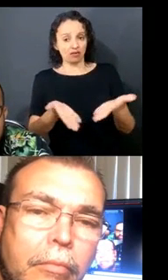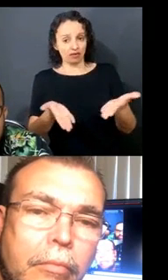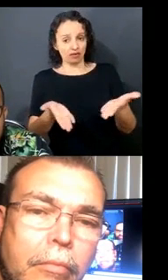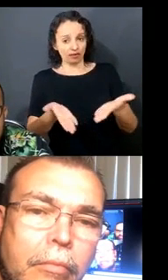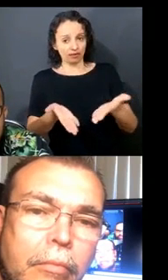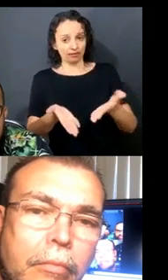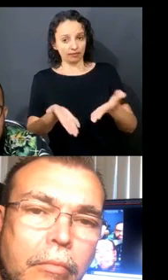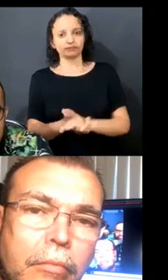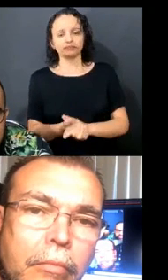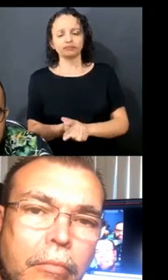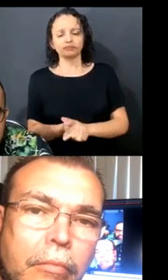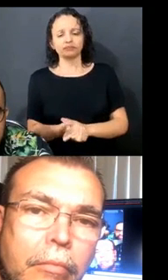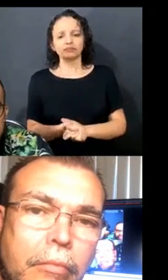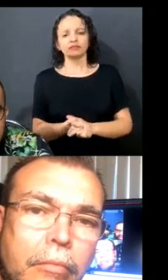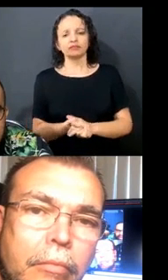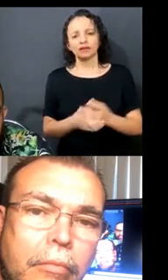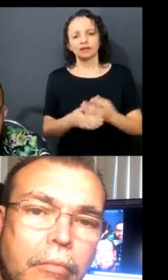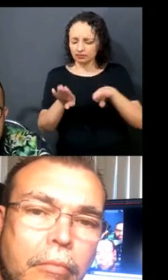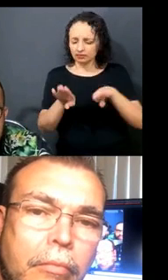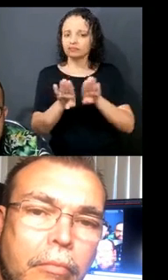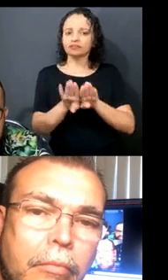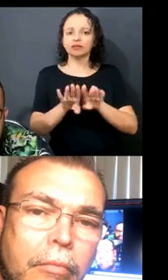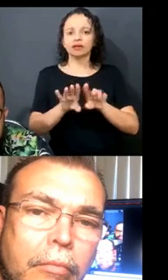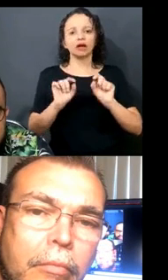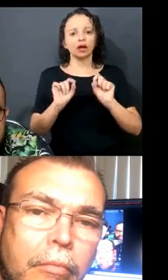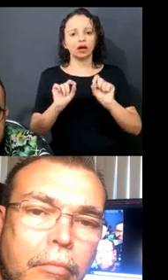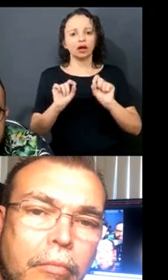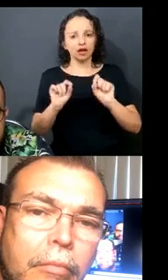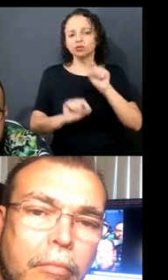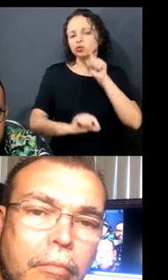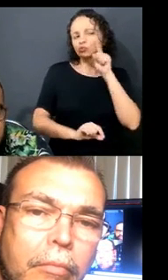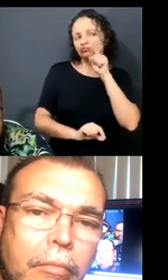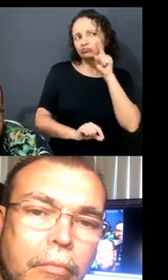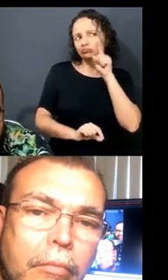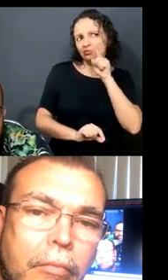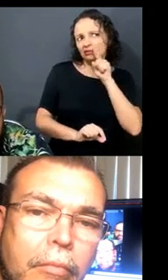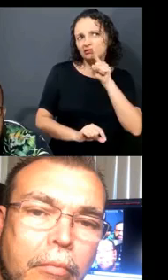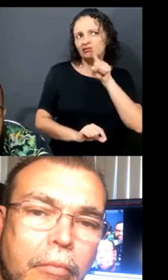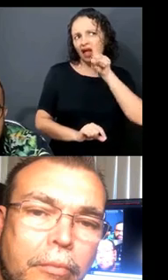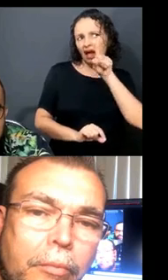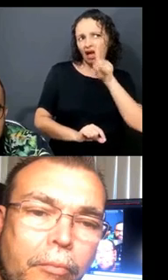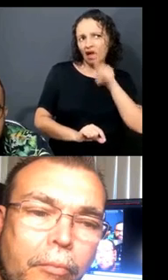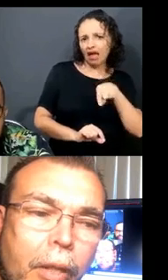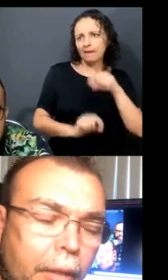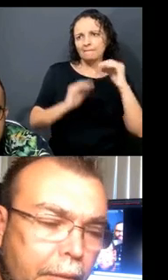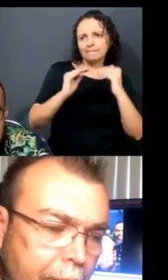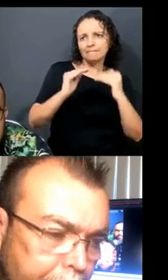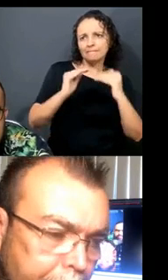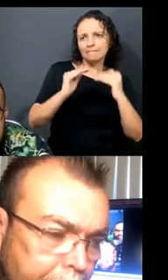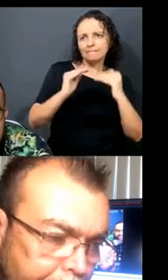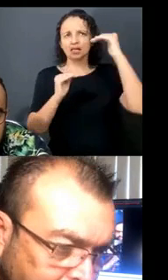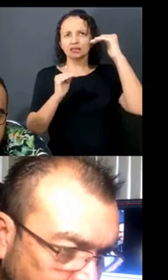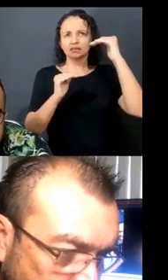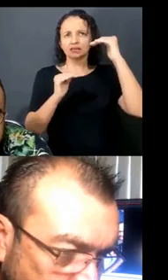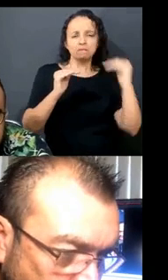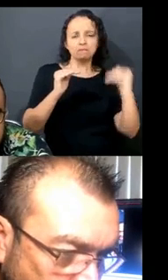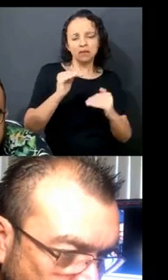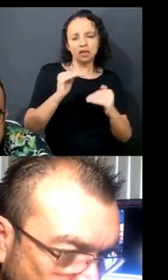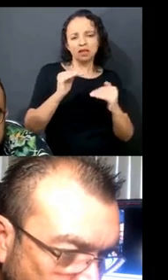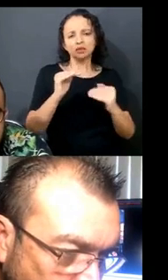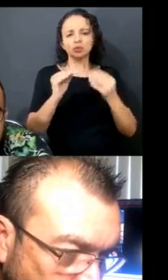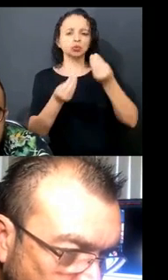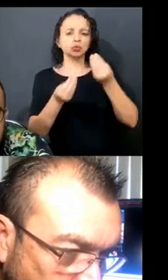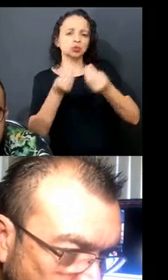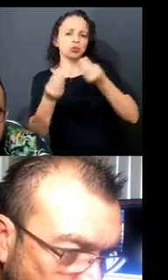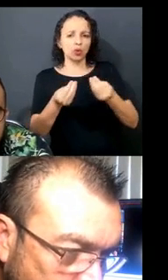agora. Isso também, aí nos Estados Unidos, essa aderência é maior que aqui? Como que é essa